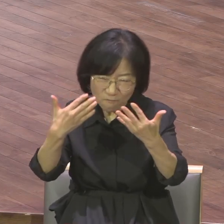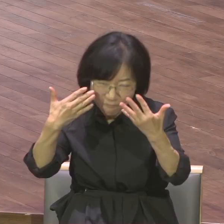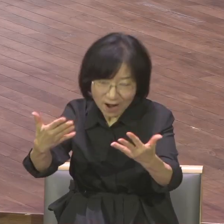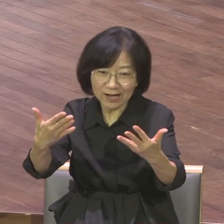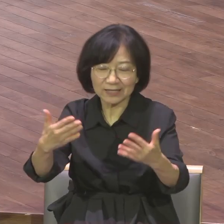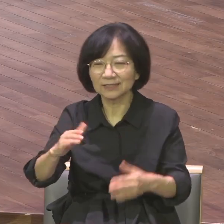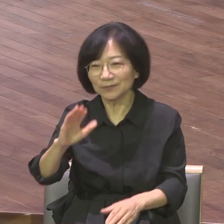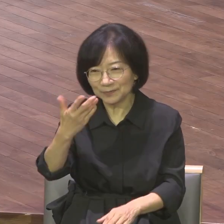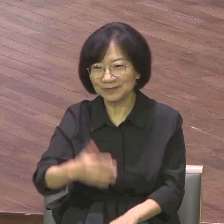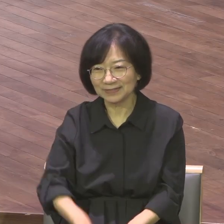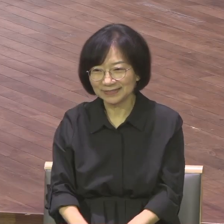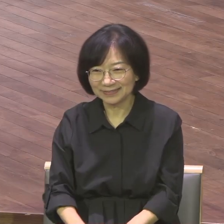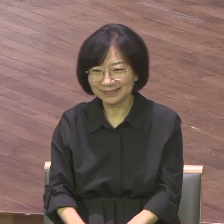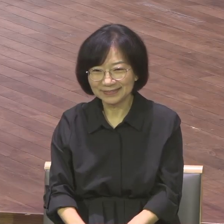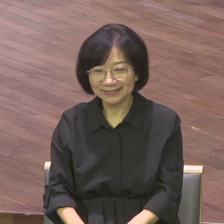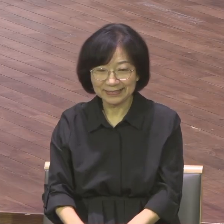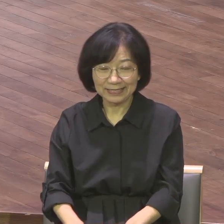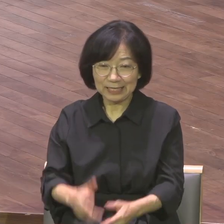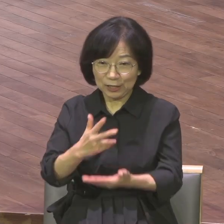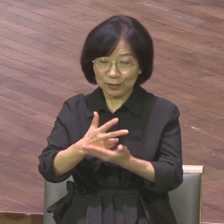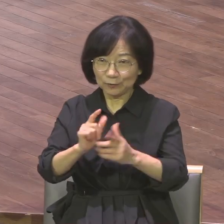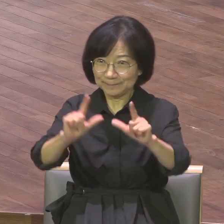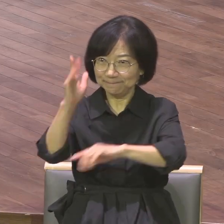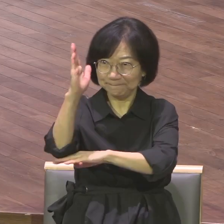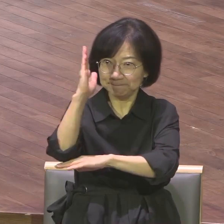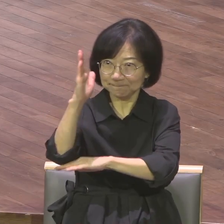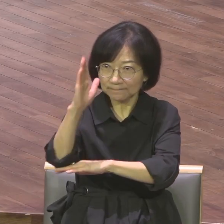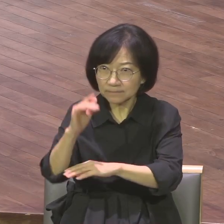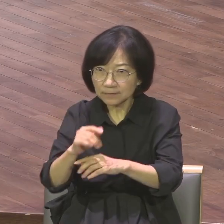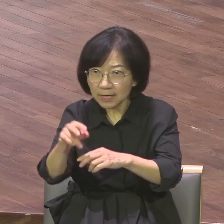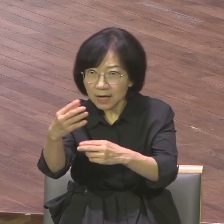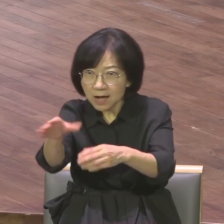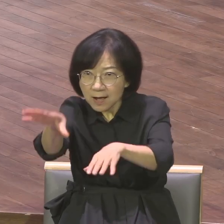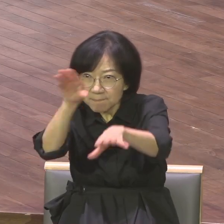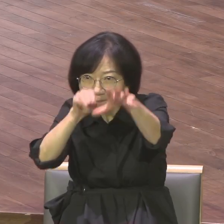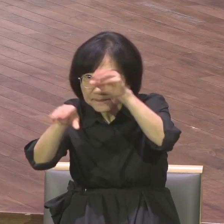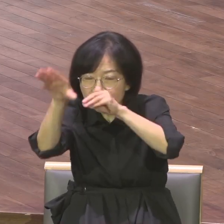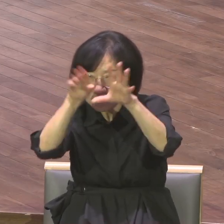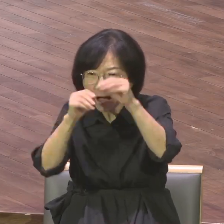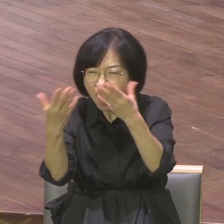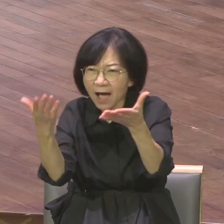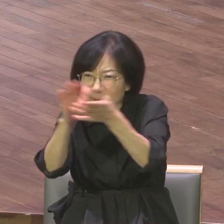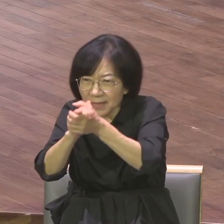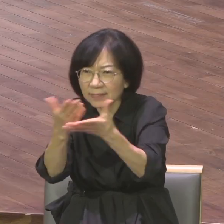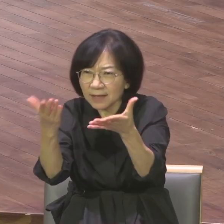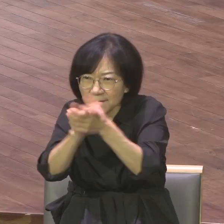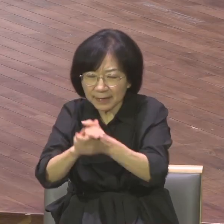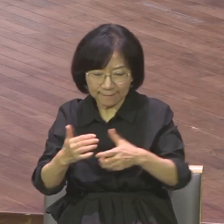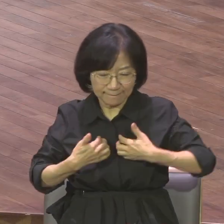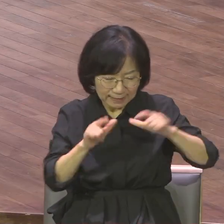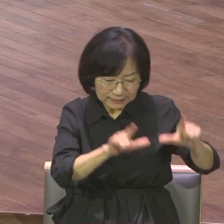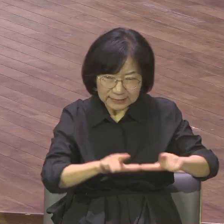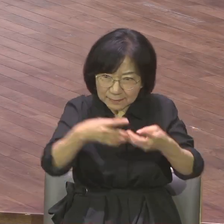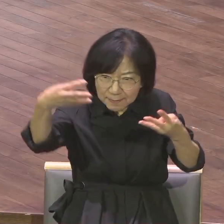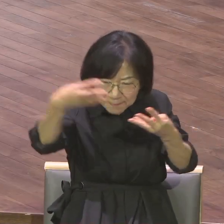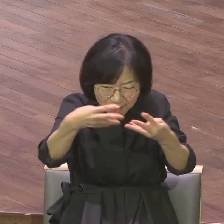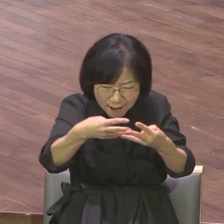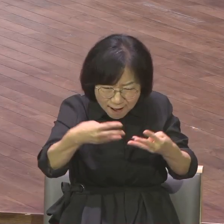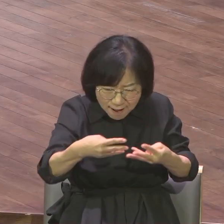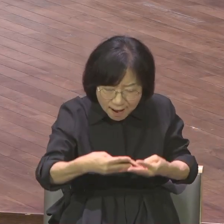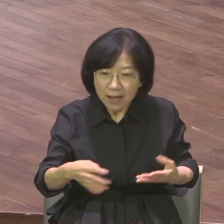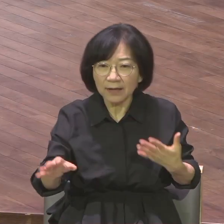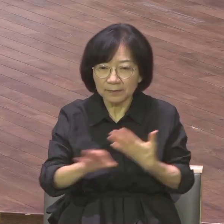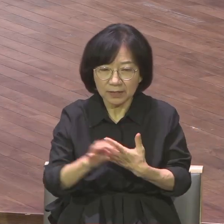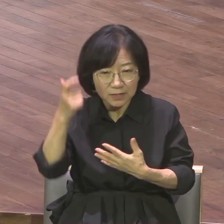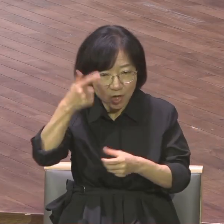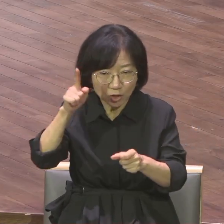강단통에 선포되는 말씀을 나의 것으로 적용하는 만큼 영적 해상도가